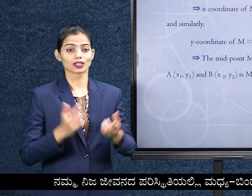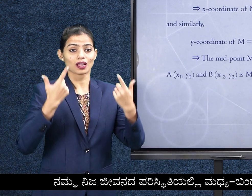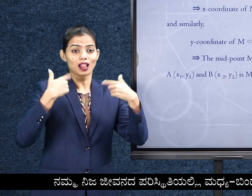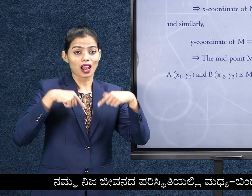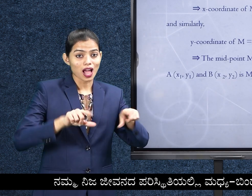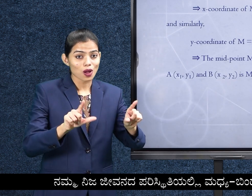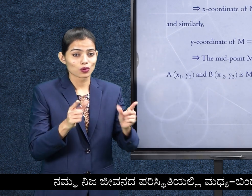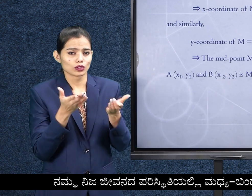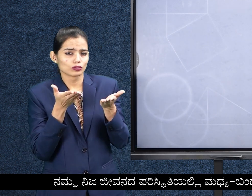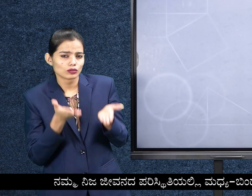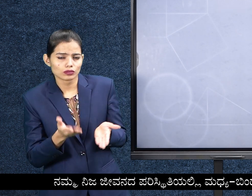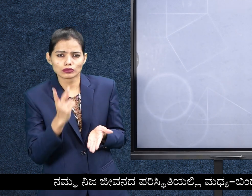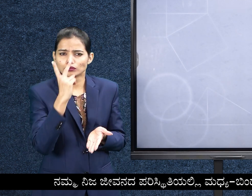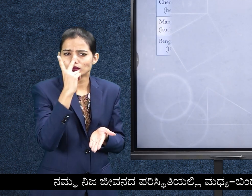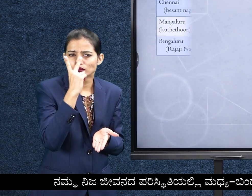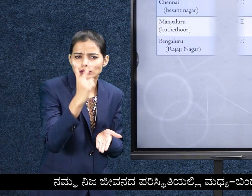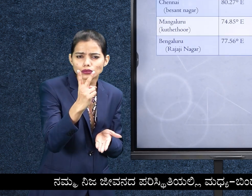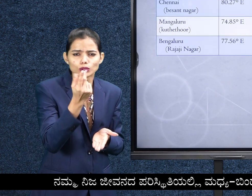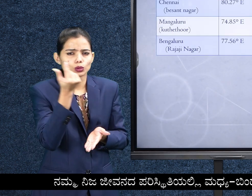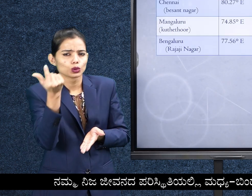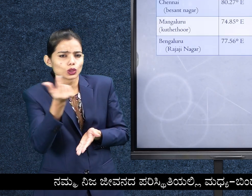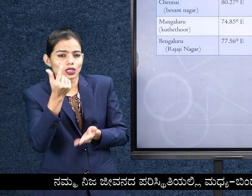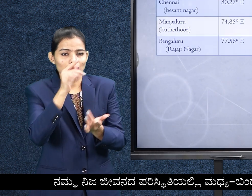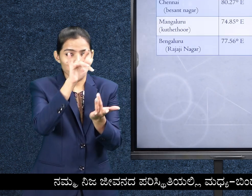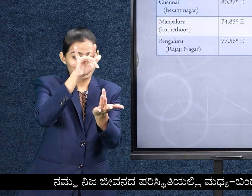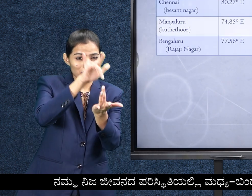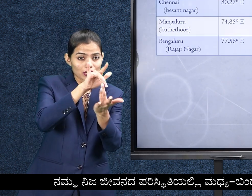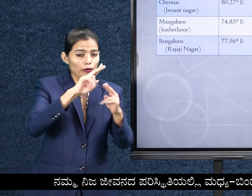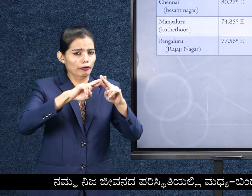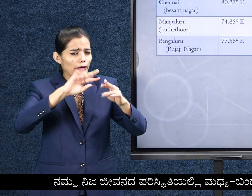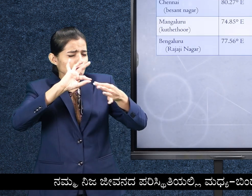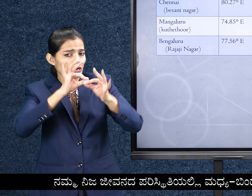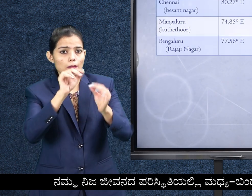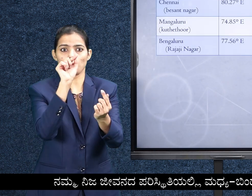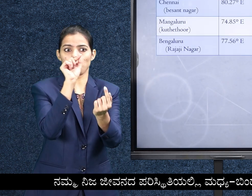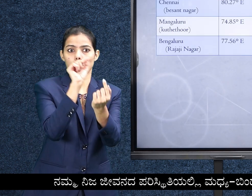ನಮ್ಮ ನಿಜ ಜೀವನದ ಪರಿಸ್ಥಿತಿಯಲ್ಲಿ ಮಧ್ಯಬಿಂದು ಸೂತ್ರದ ಅನ್ವಯವನ್ನು ಈಗ ನೋಡೋಣ.